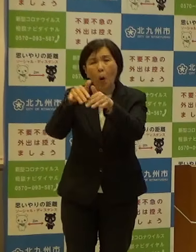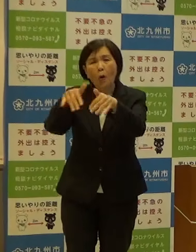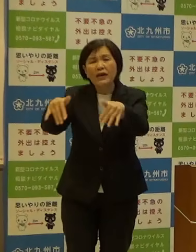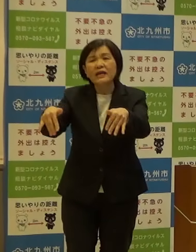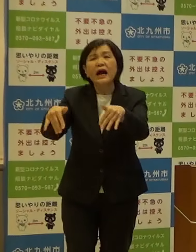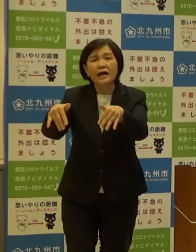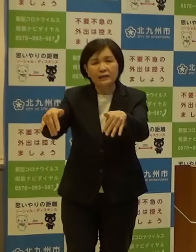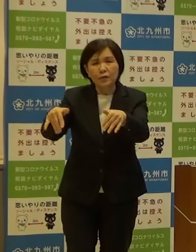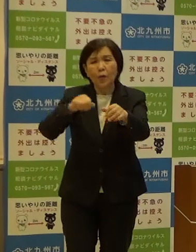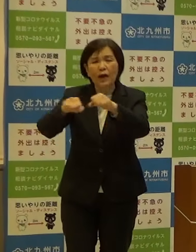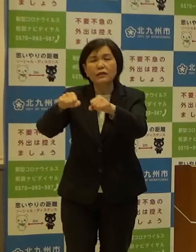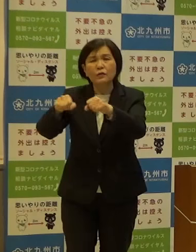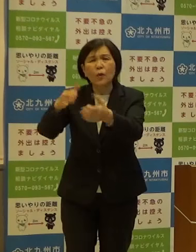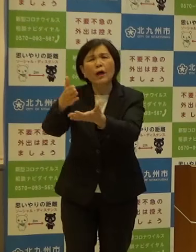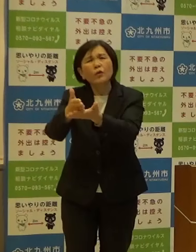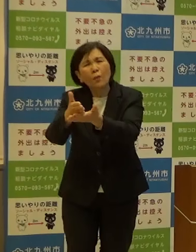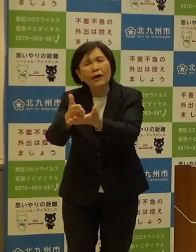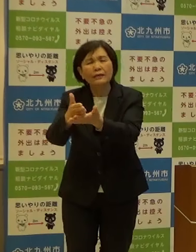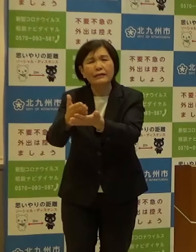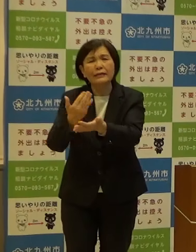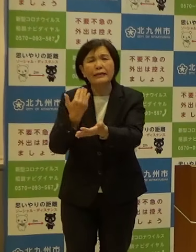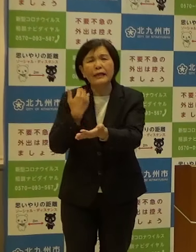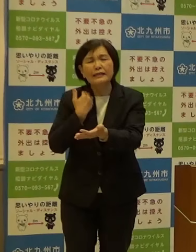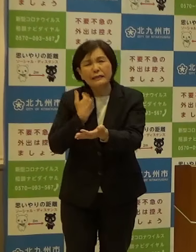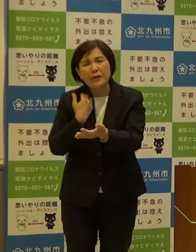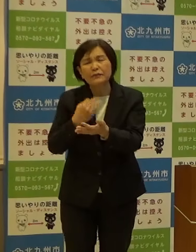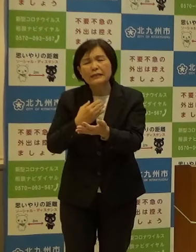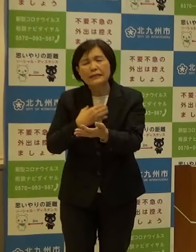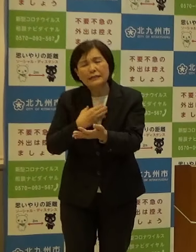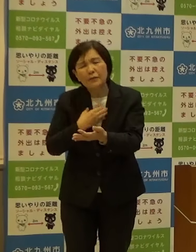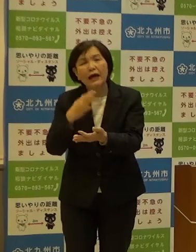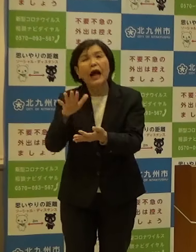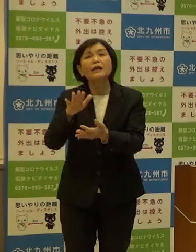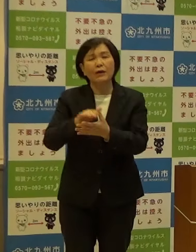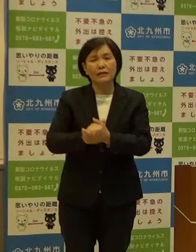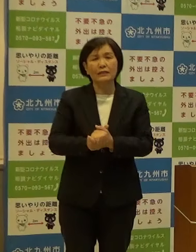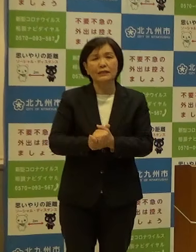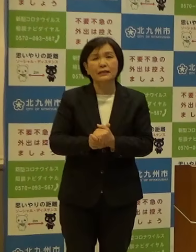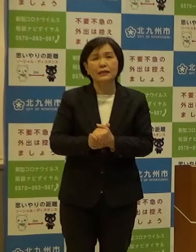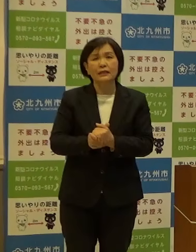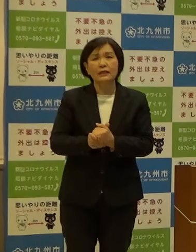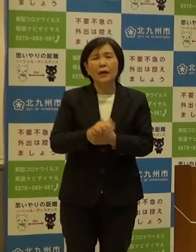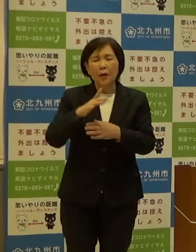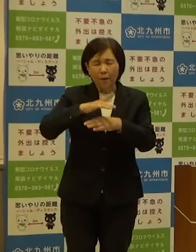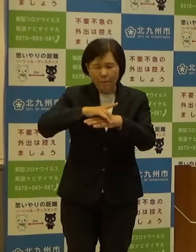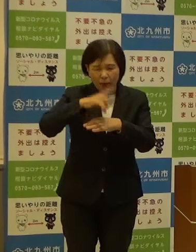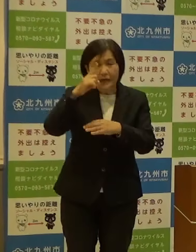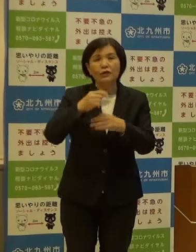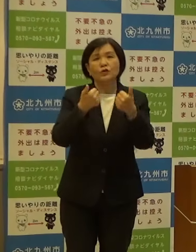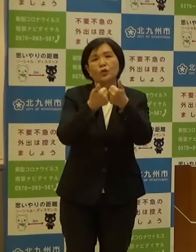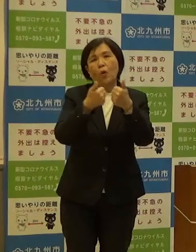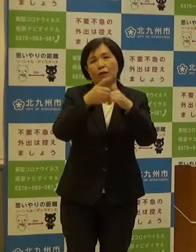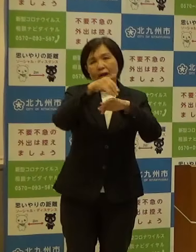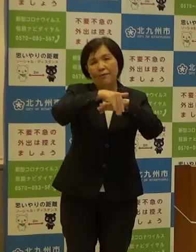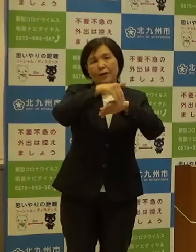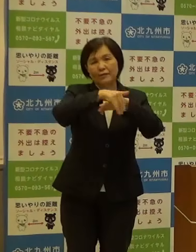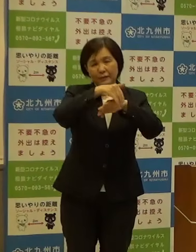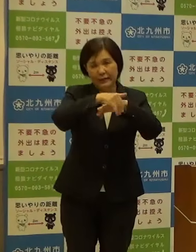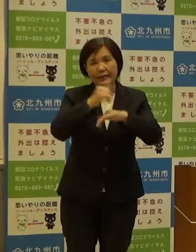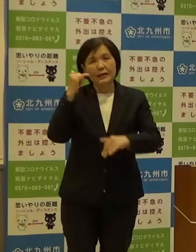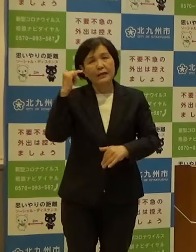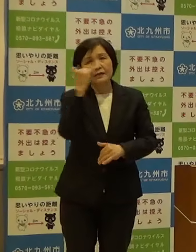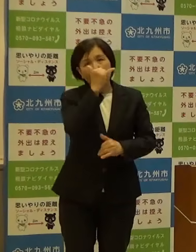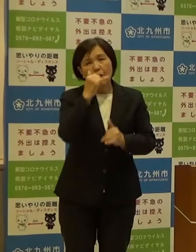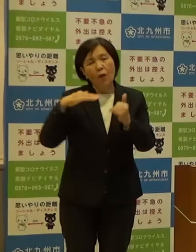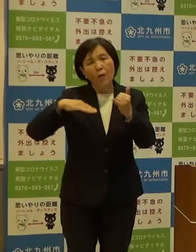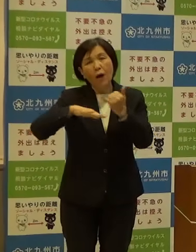きく制約することにつながってしまいます。まずは相談ナビダイヤルにご一報いただきたいということを改